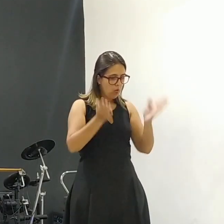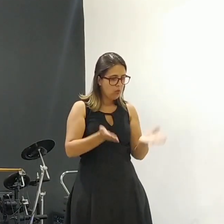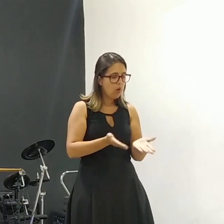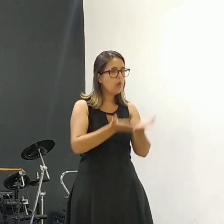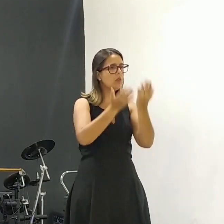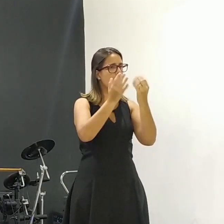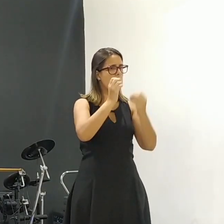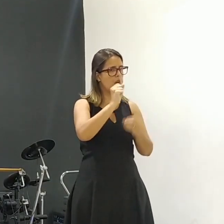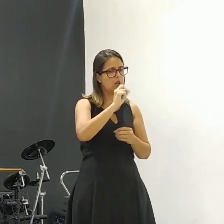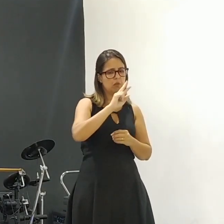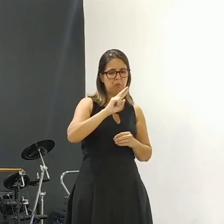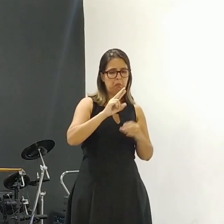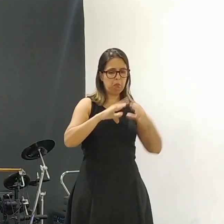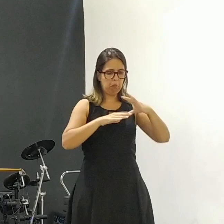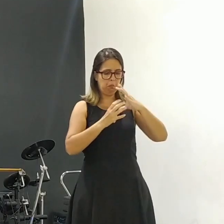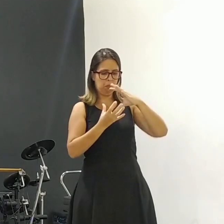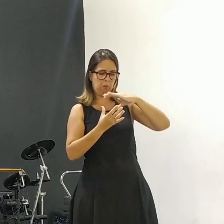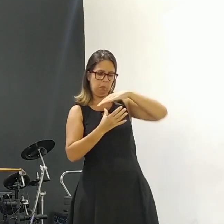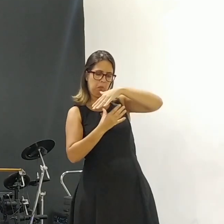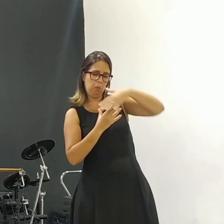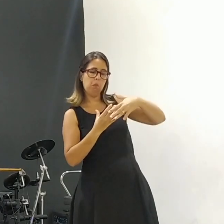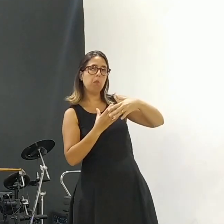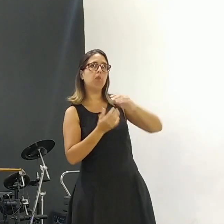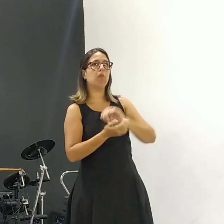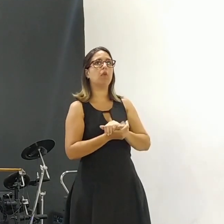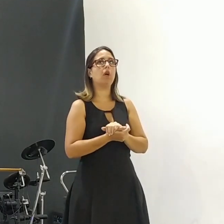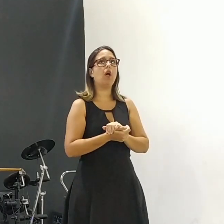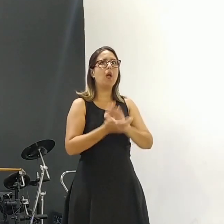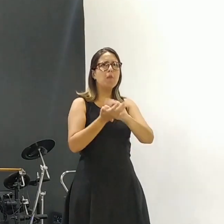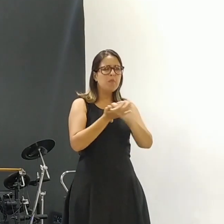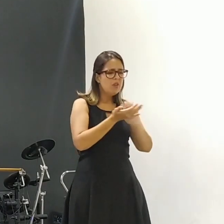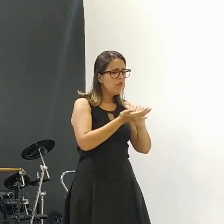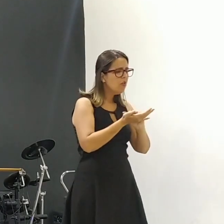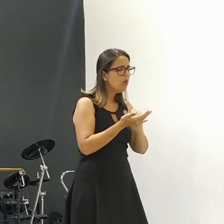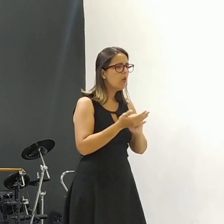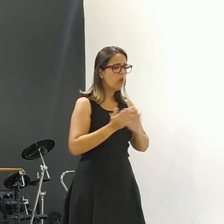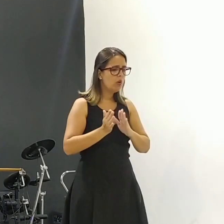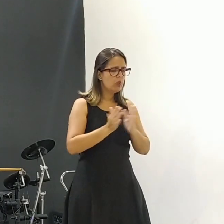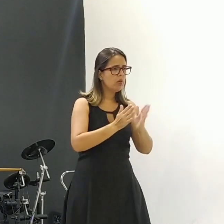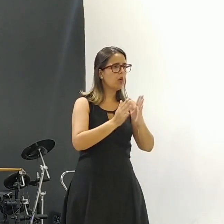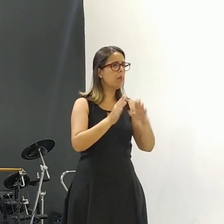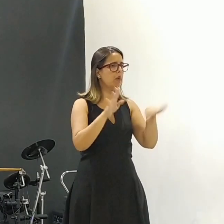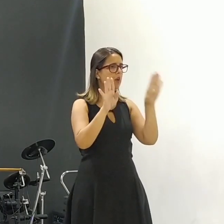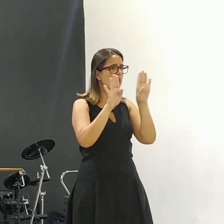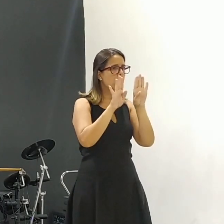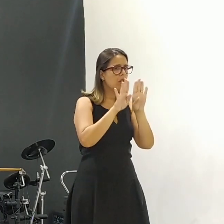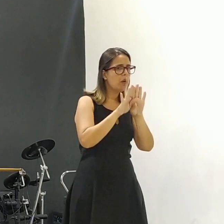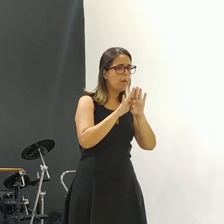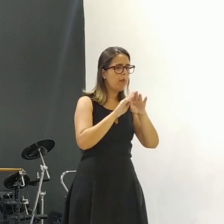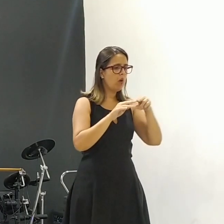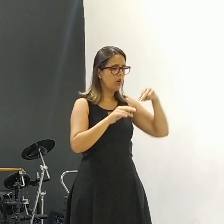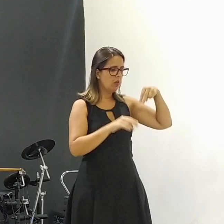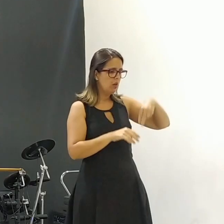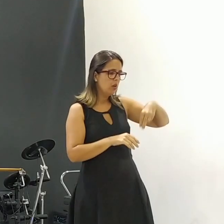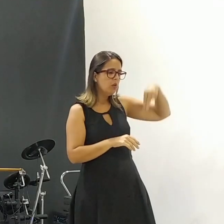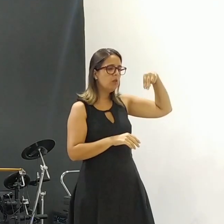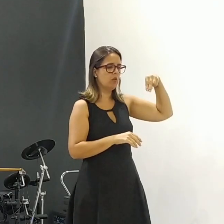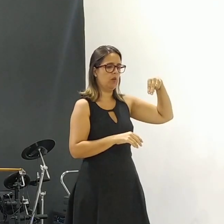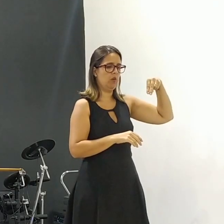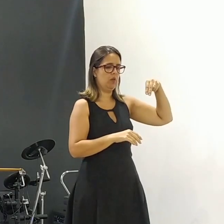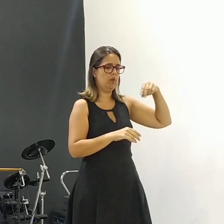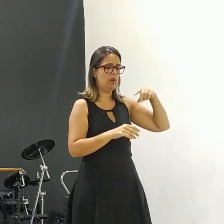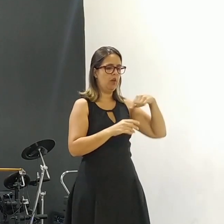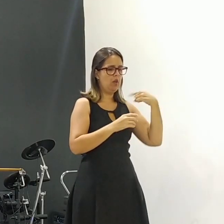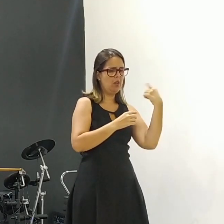do oriente. E eis que ele me tirou pelo caminho da porta do norte e me fez dar